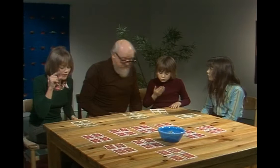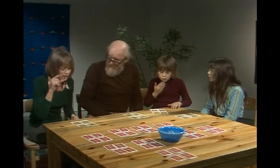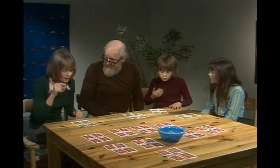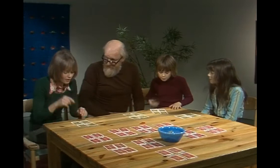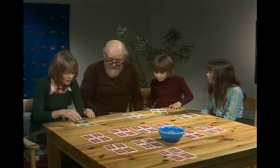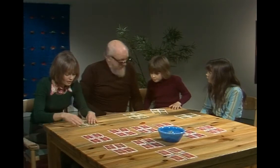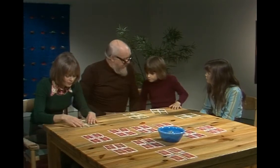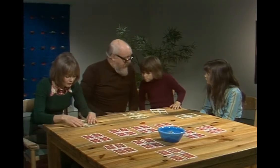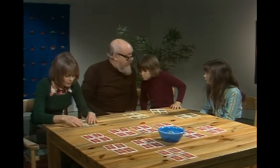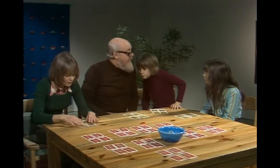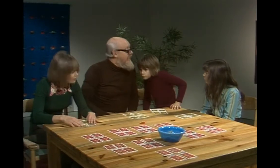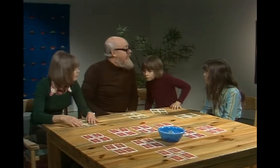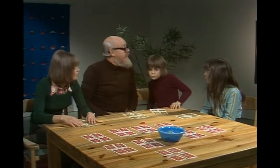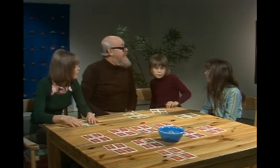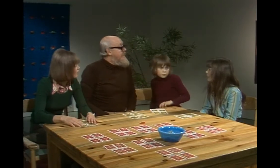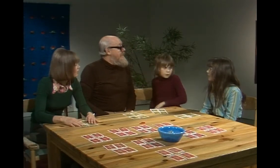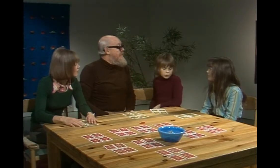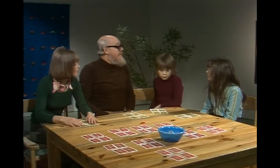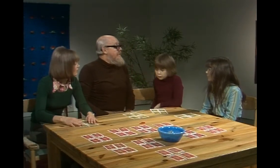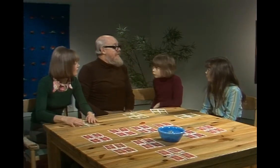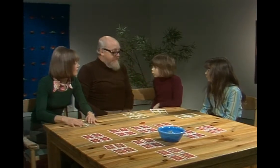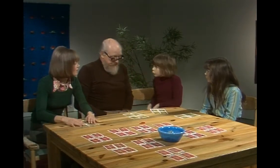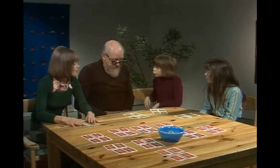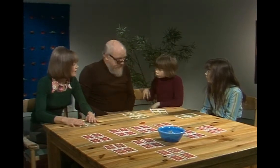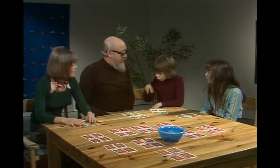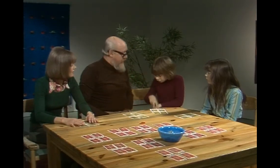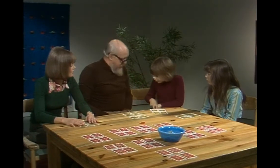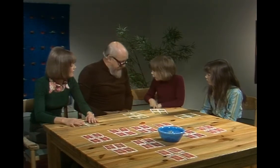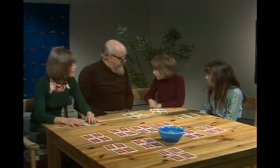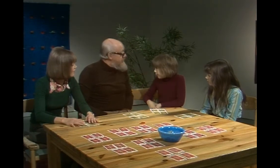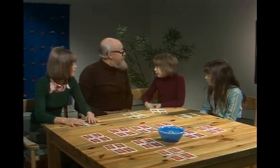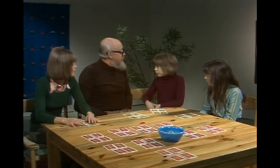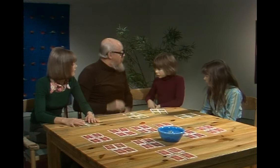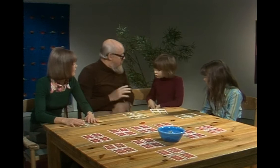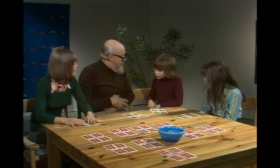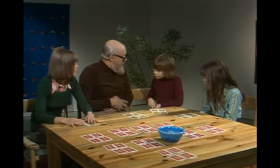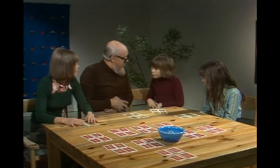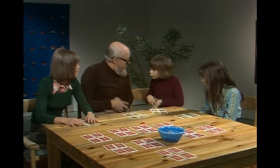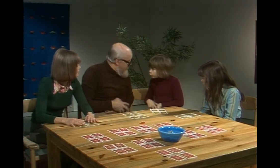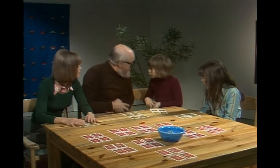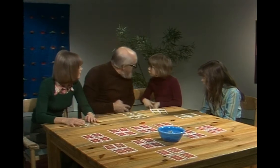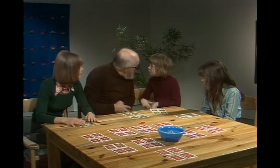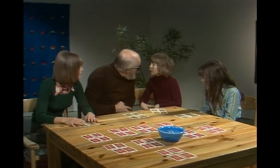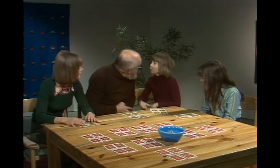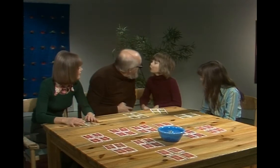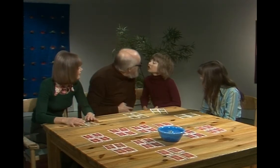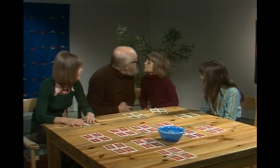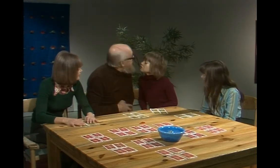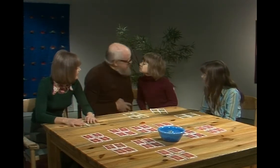morfar, men du får inte prata så högt för jag kan inte lära mig mina kort då. Jag ska också lära mig mina, så jag har lärt mig mina och ska tjuvkika på Lottas. Jaså, jag